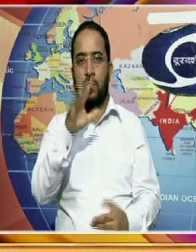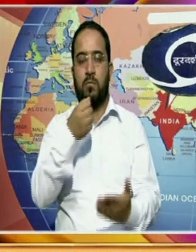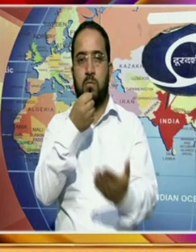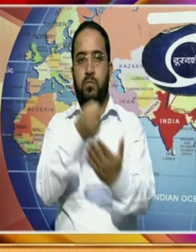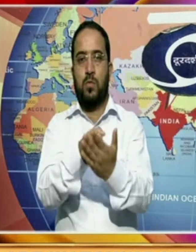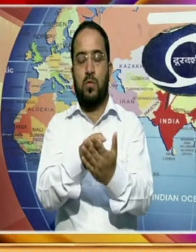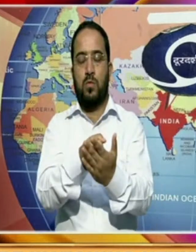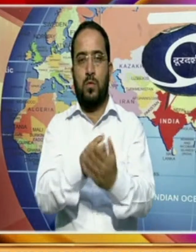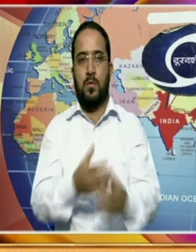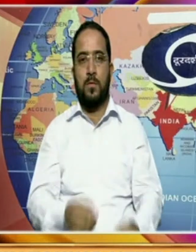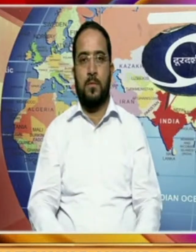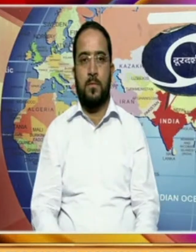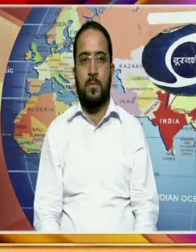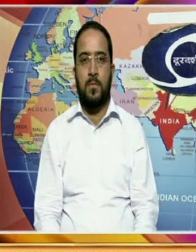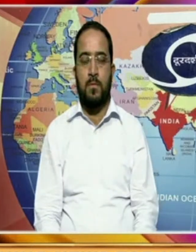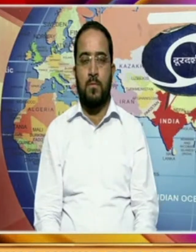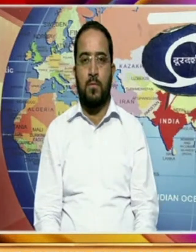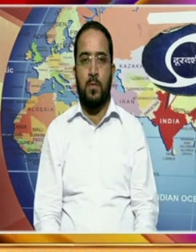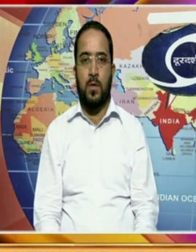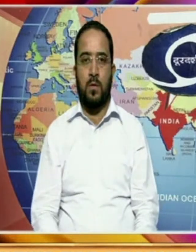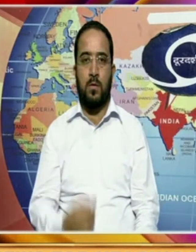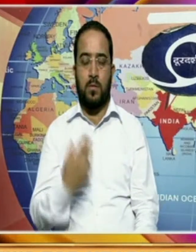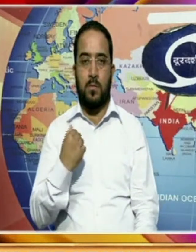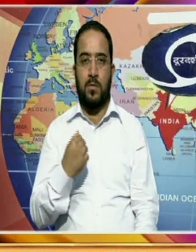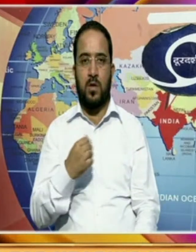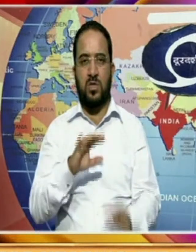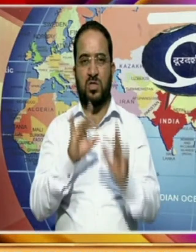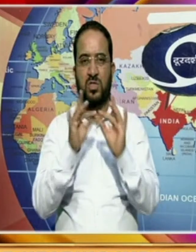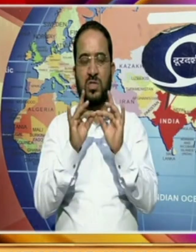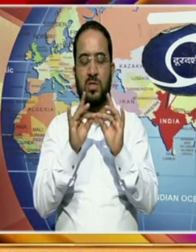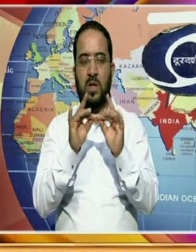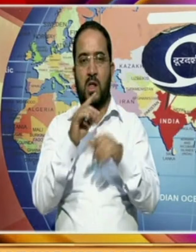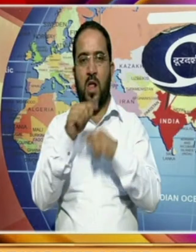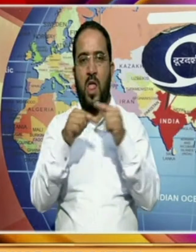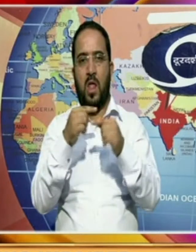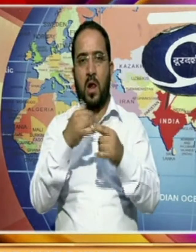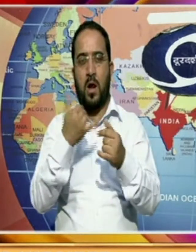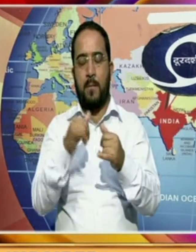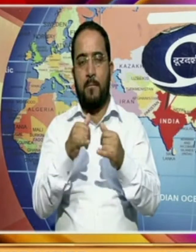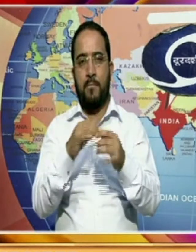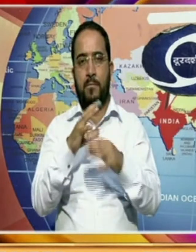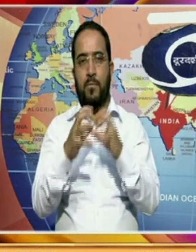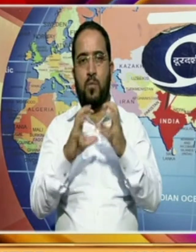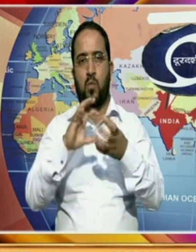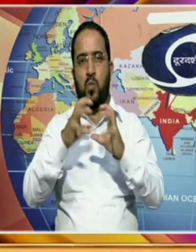था, लेकिन किसी खराबी की वजह से ऐसा नहीं हो सका।